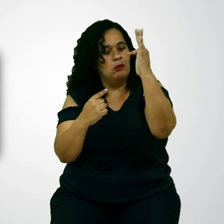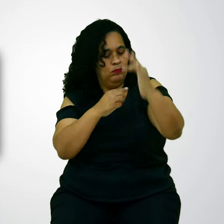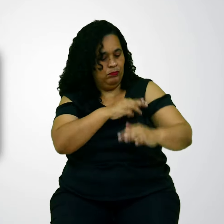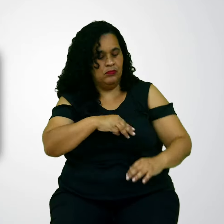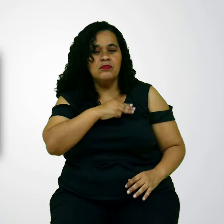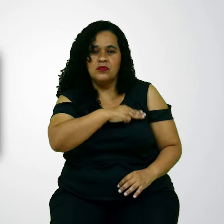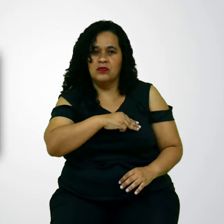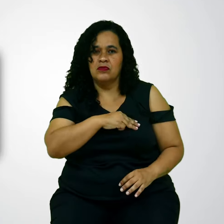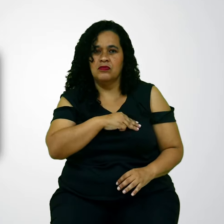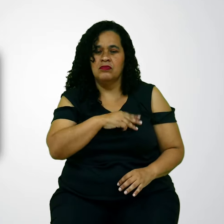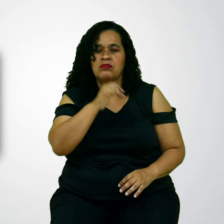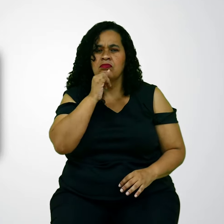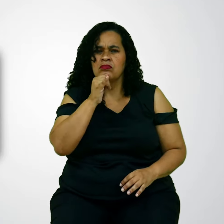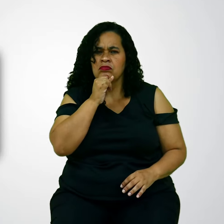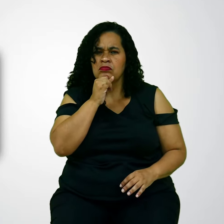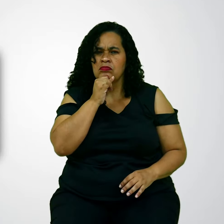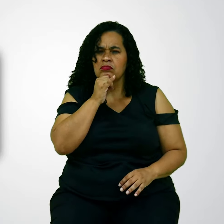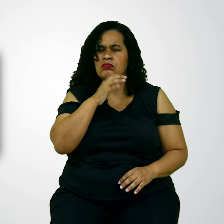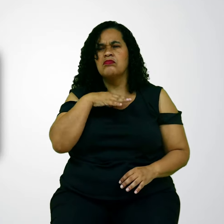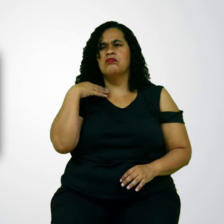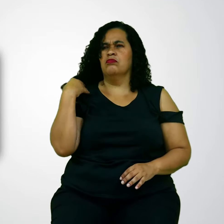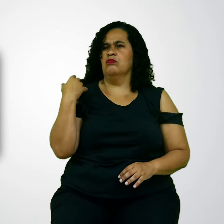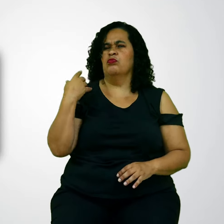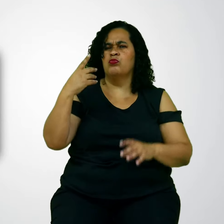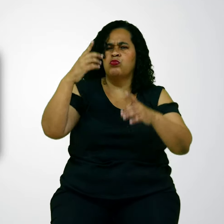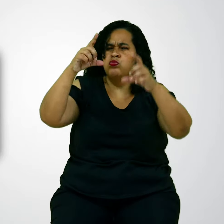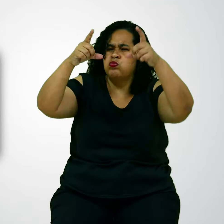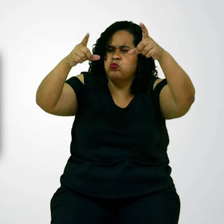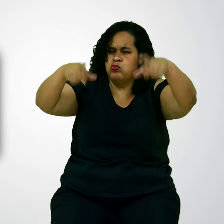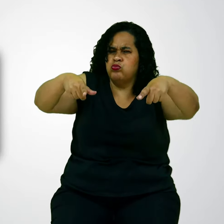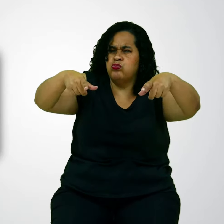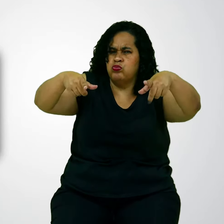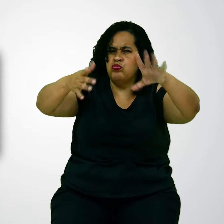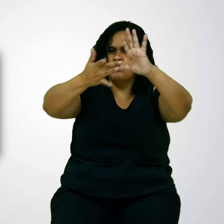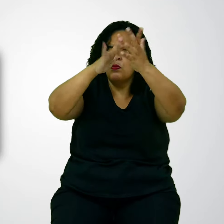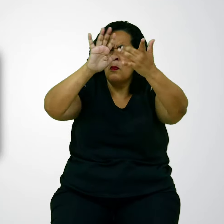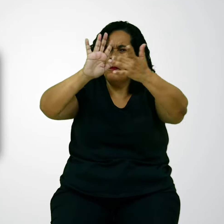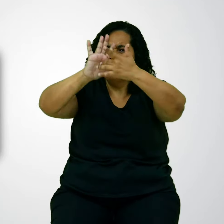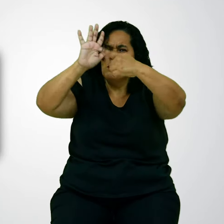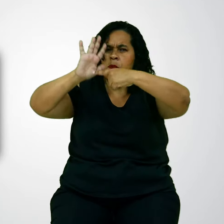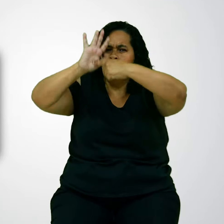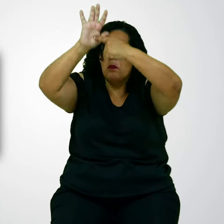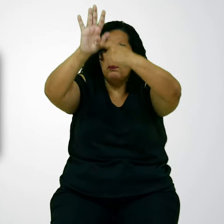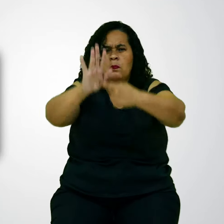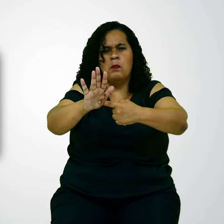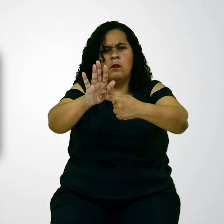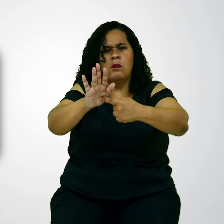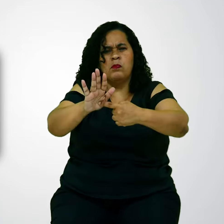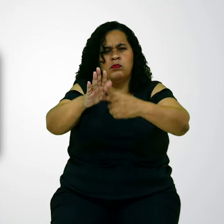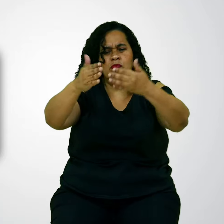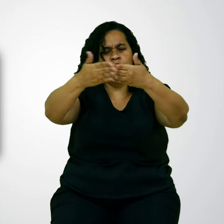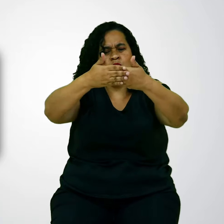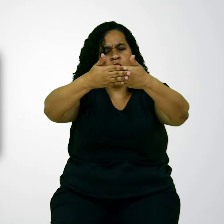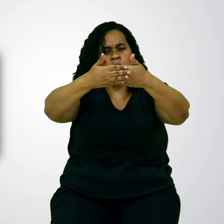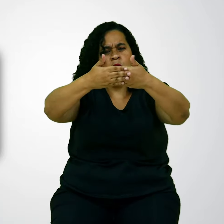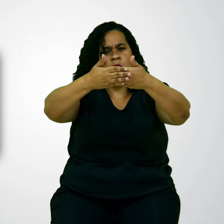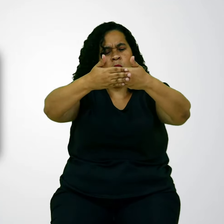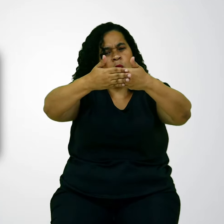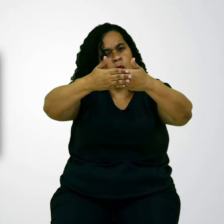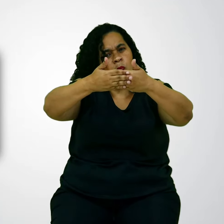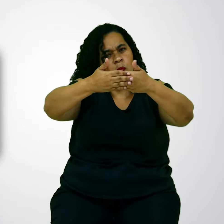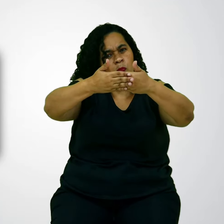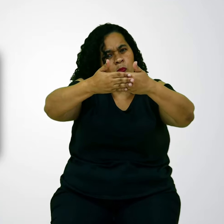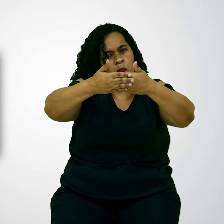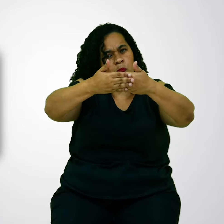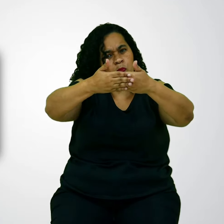que Jesus traz, né? Essa cidade tem uma porta, e a porta da cidade é a igreja.